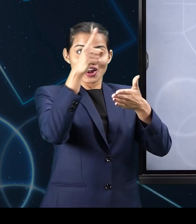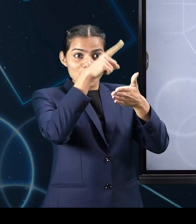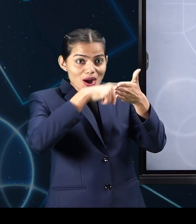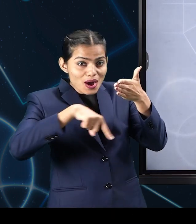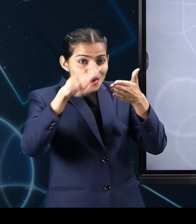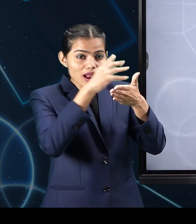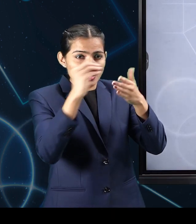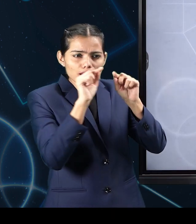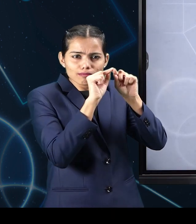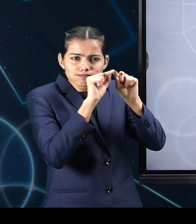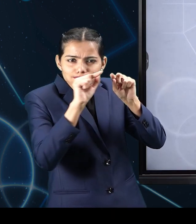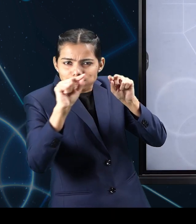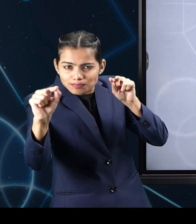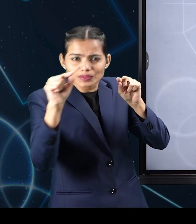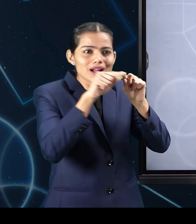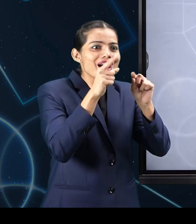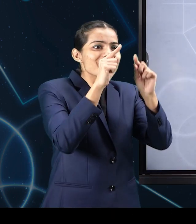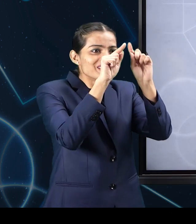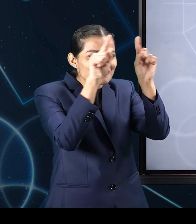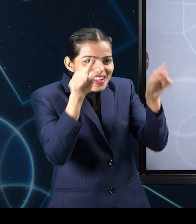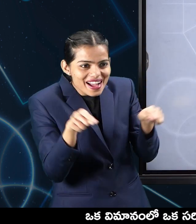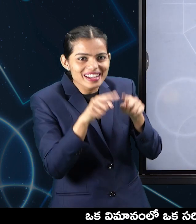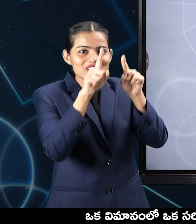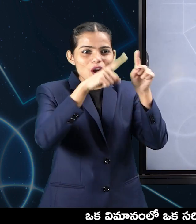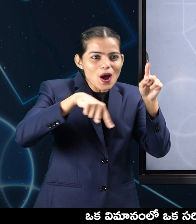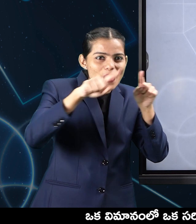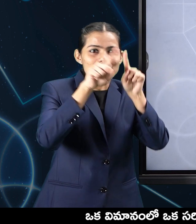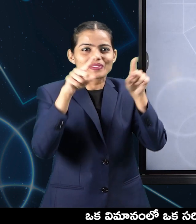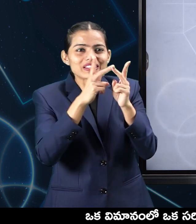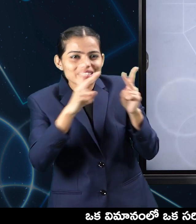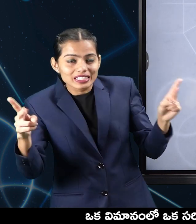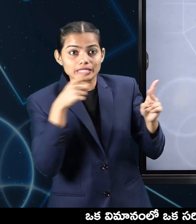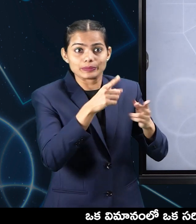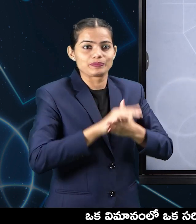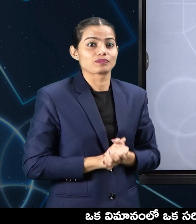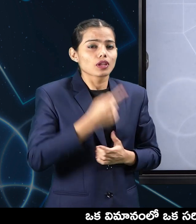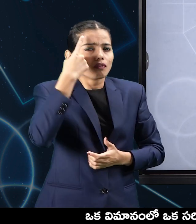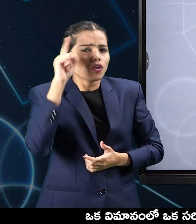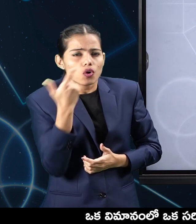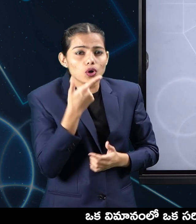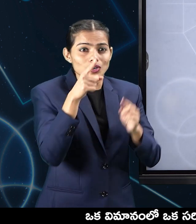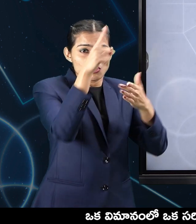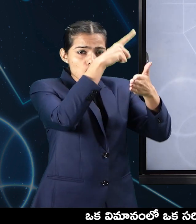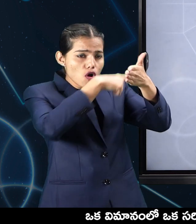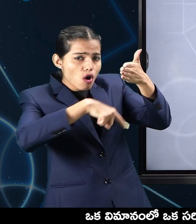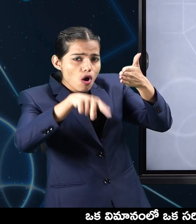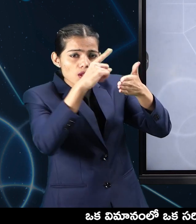1 విమానంలో సర్కిల్ మరియు లైన్. ఒక విమానంలో ఒక సర్కిల్ మరియు ఒక లైన్ కోసం 3